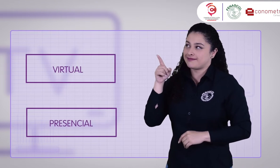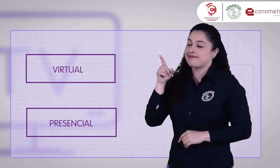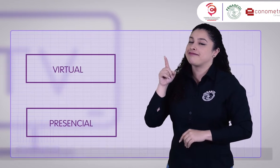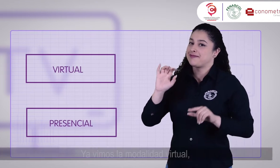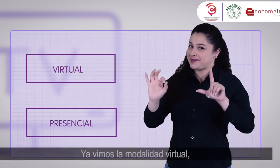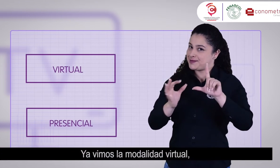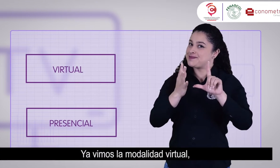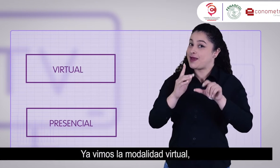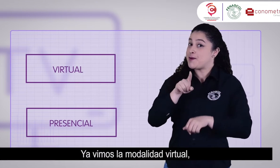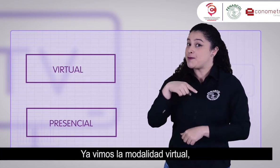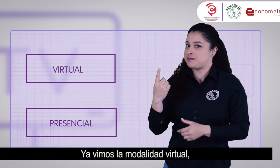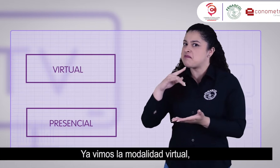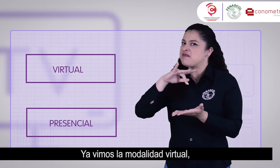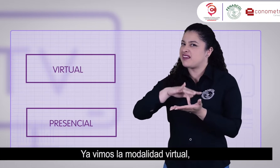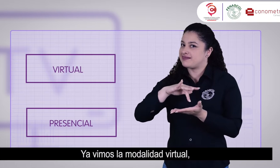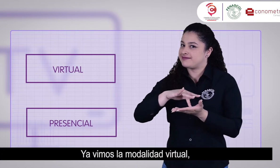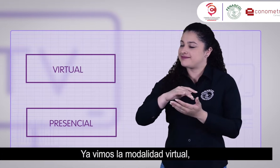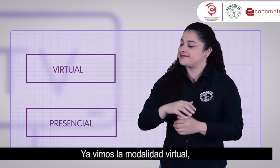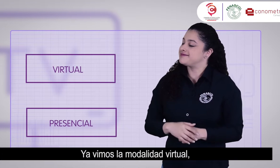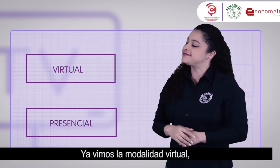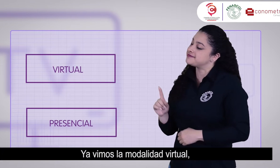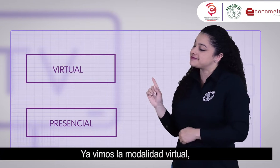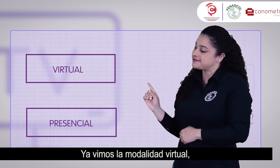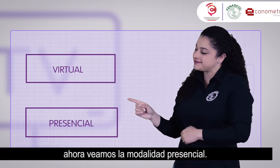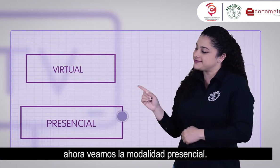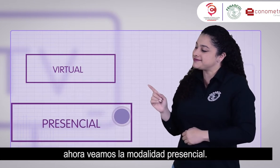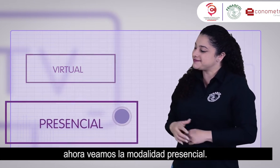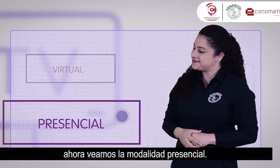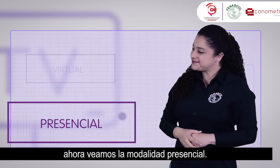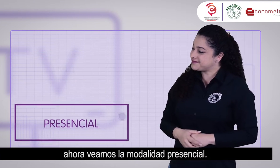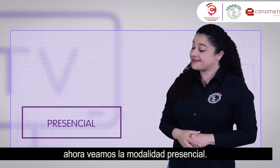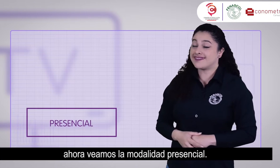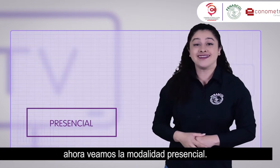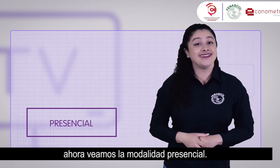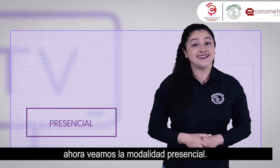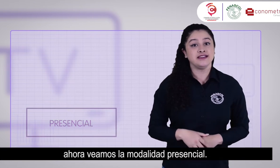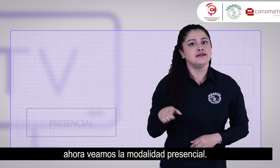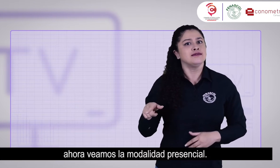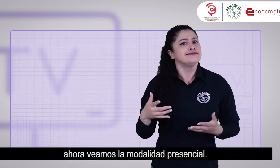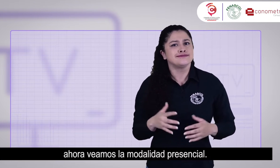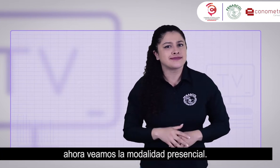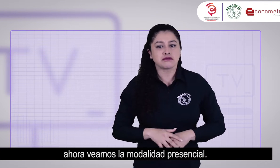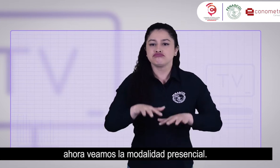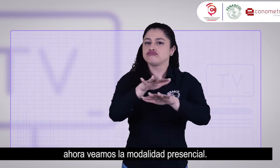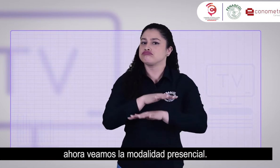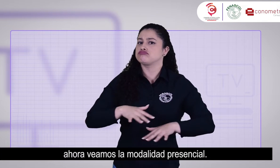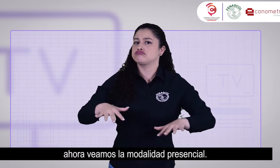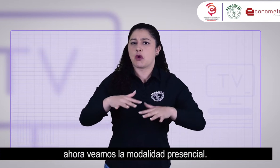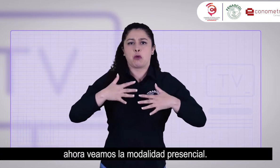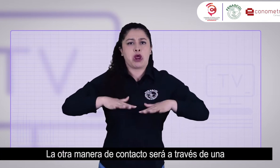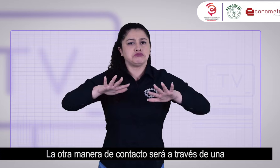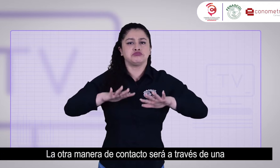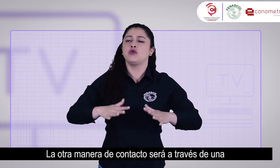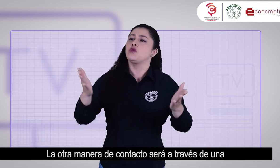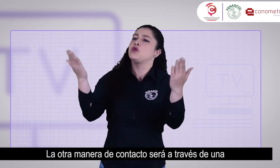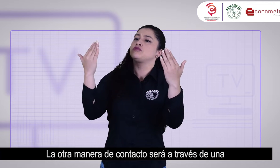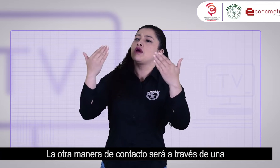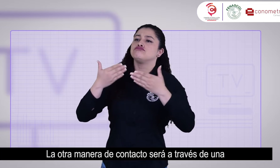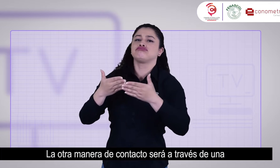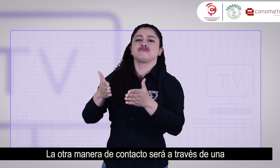Ya vimos la modalidad virtual. Ahora veamos la modalidad presencial. La otra manera de contacto